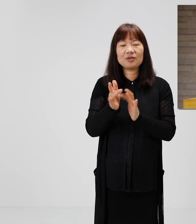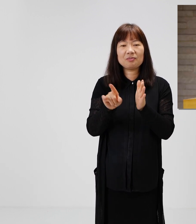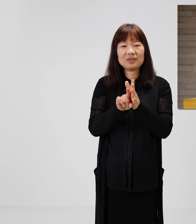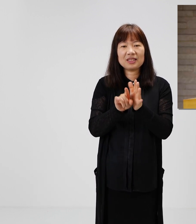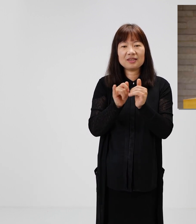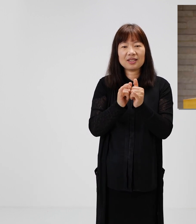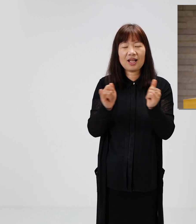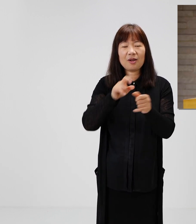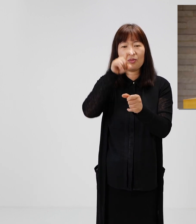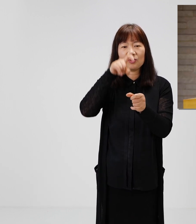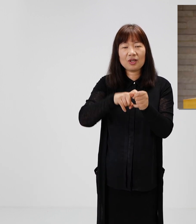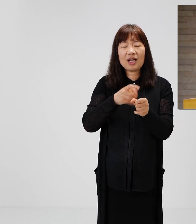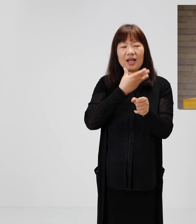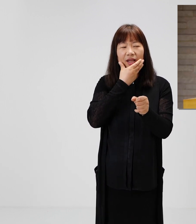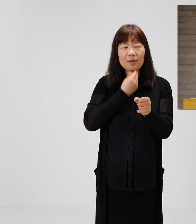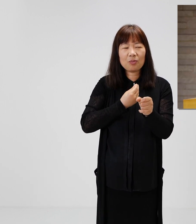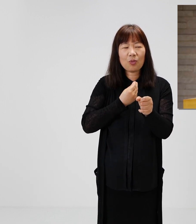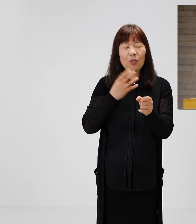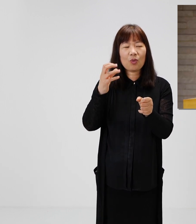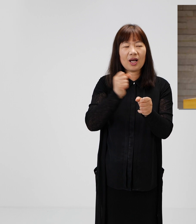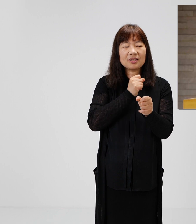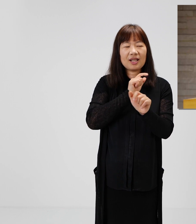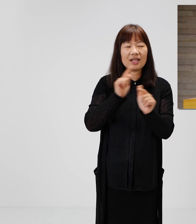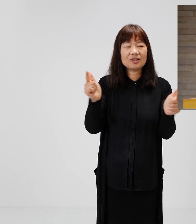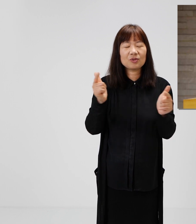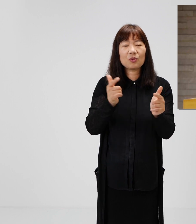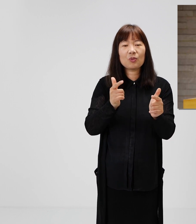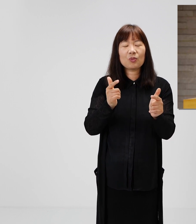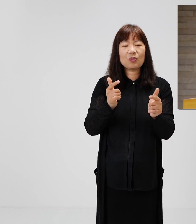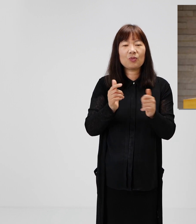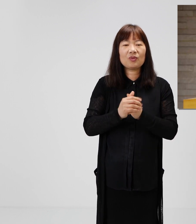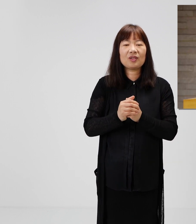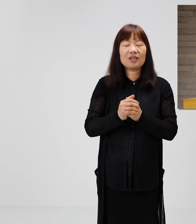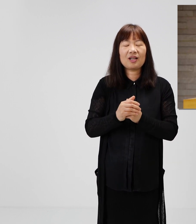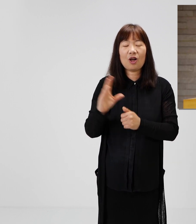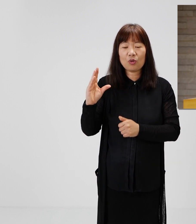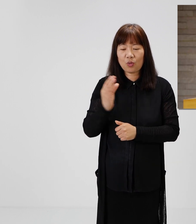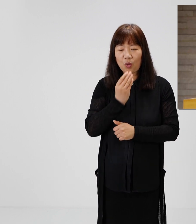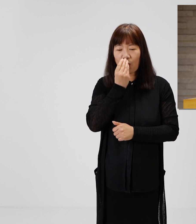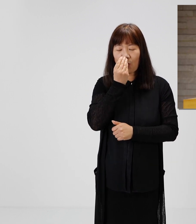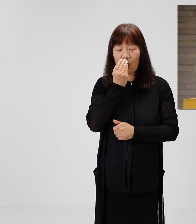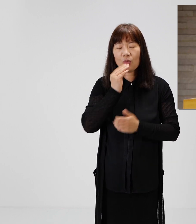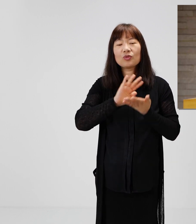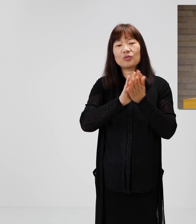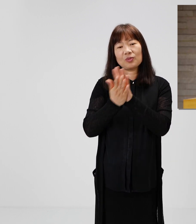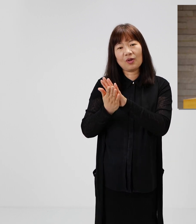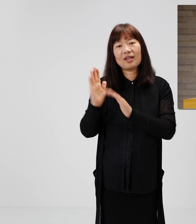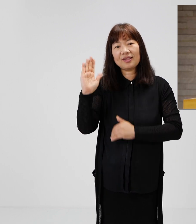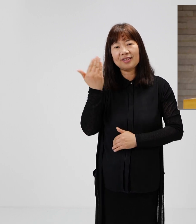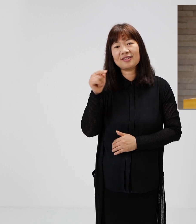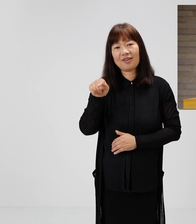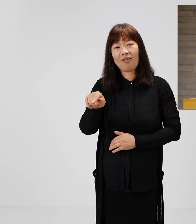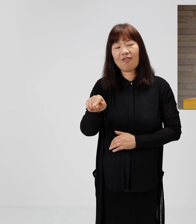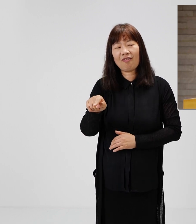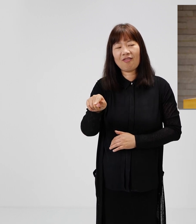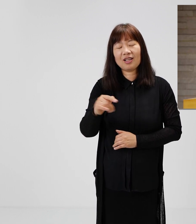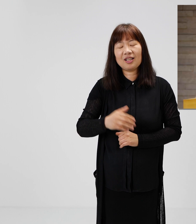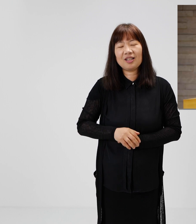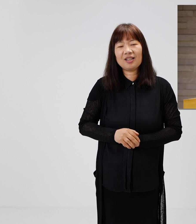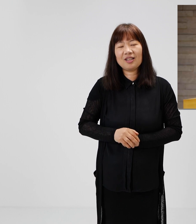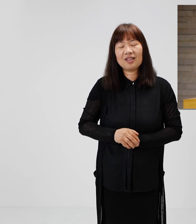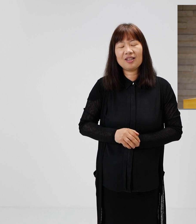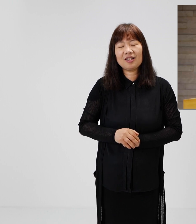크리스찬의 목적은 행복이 아니라 행복을 넘어 거룩이에요. 그 거룩의